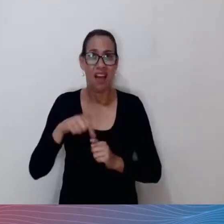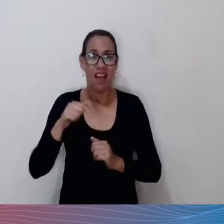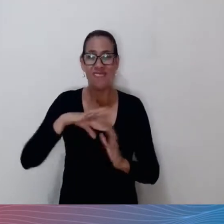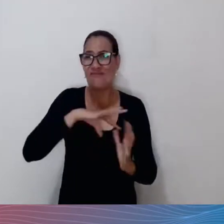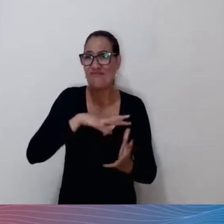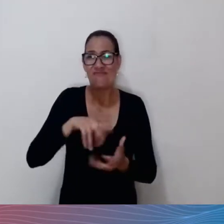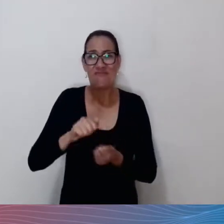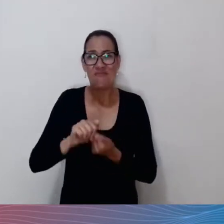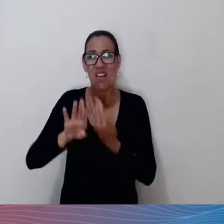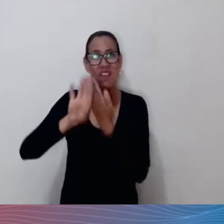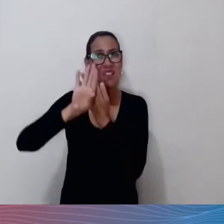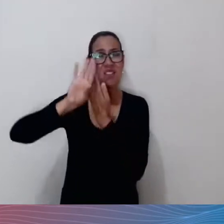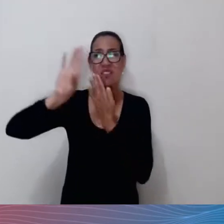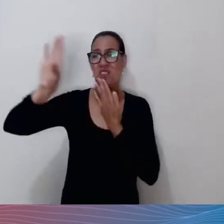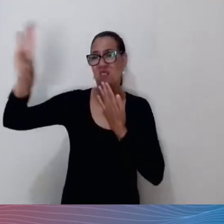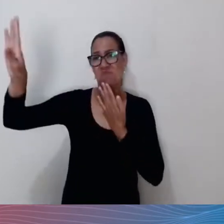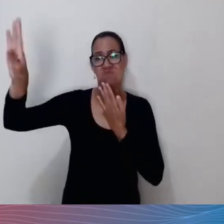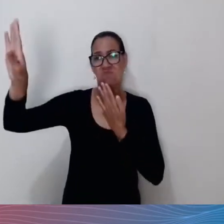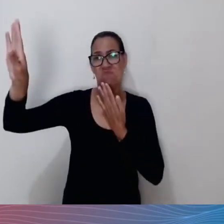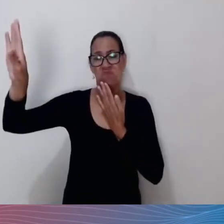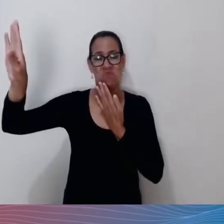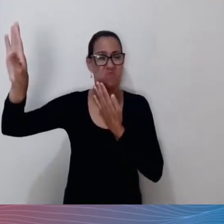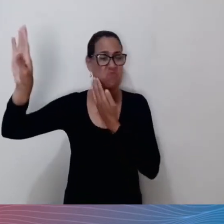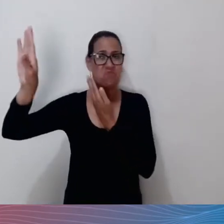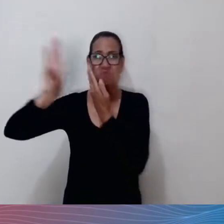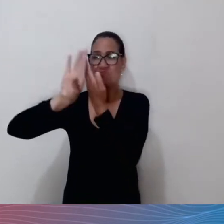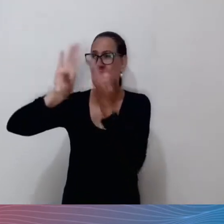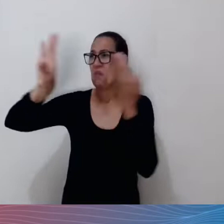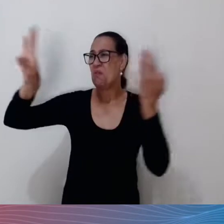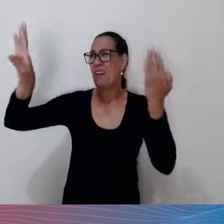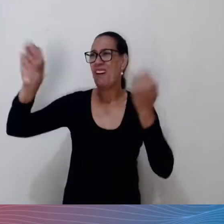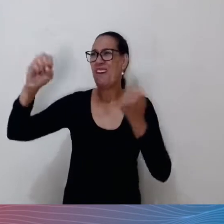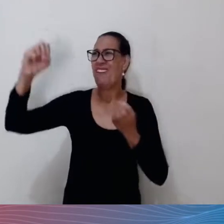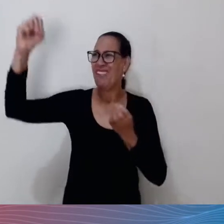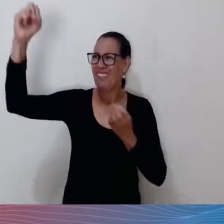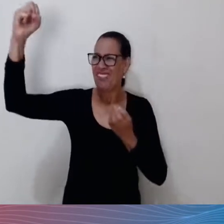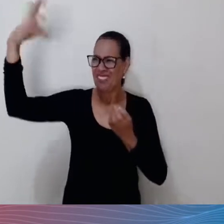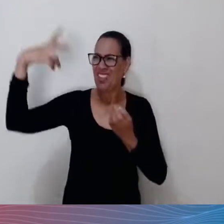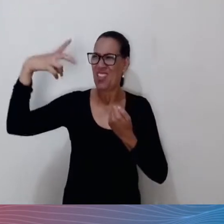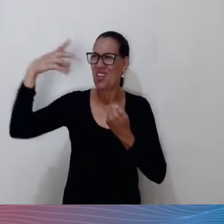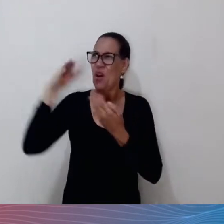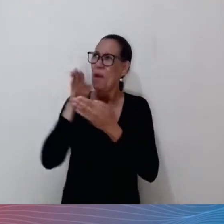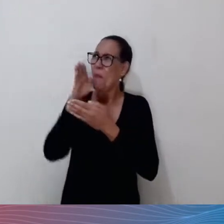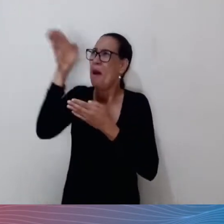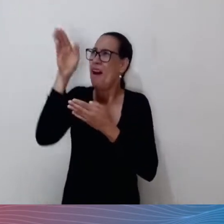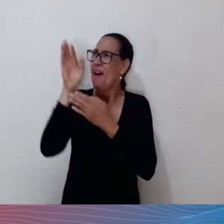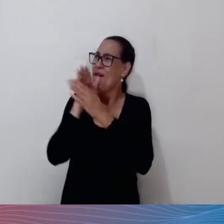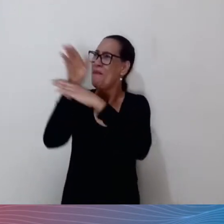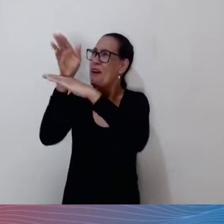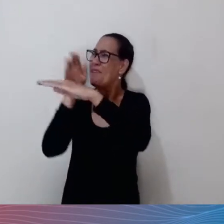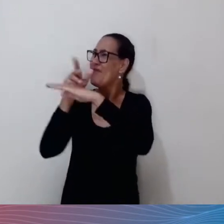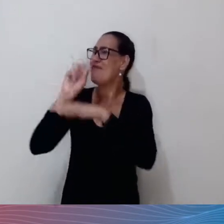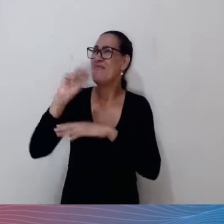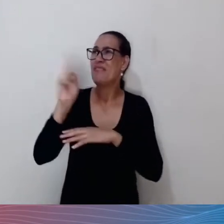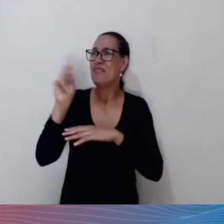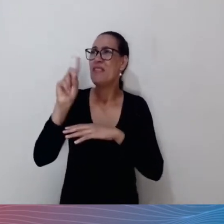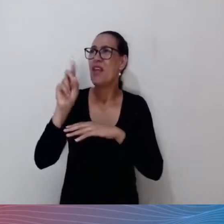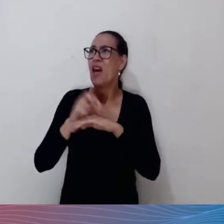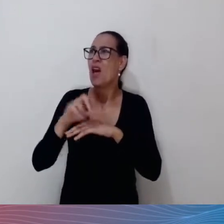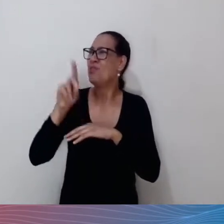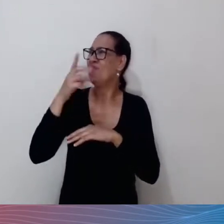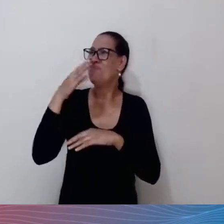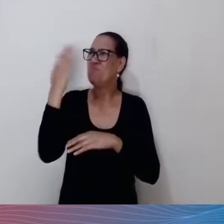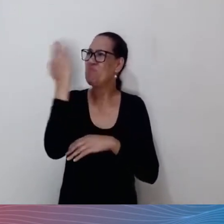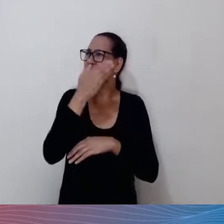de Deus, e Deus vivia na luz inacessível aos homens, e ninguém jamais viu a Deus. E